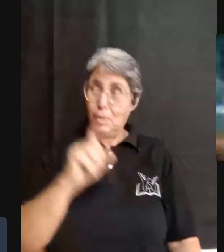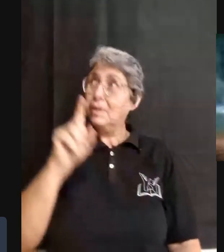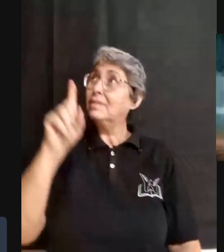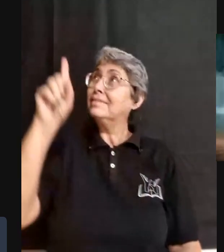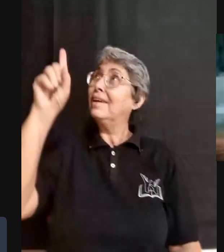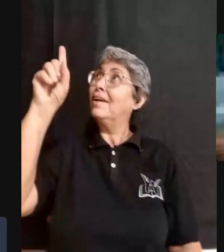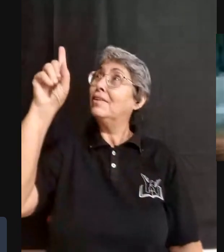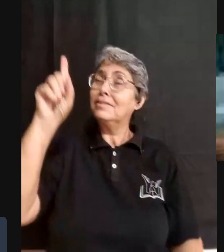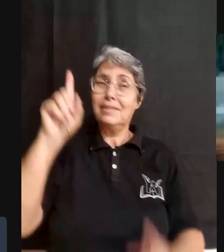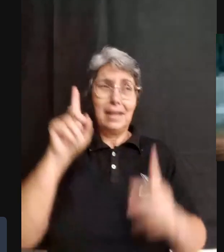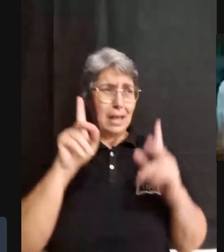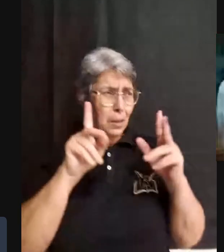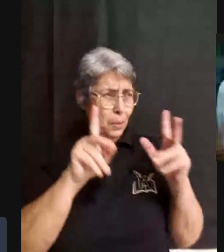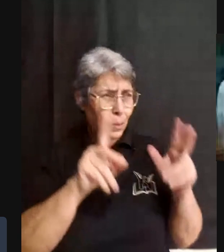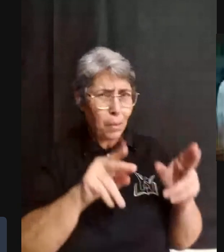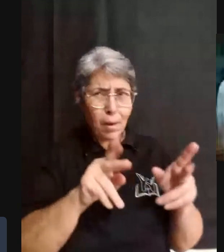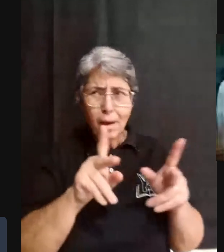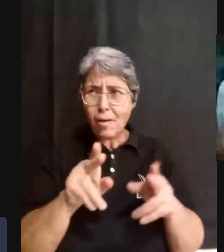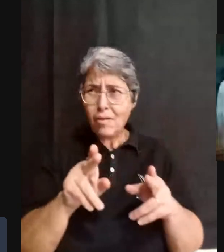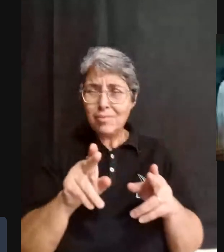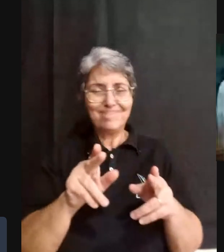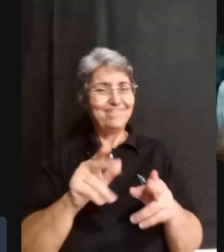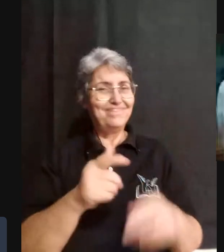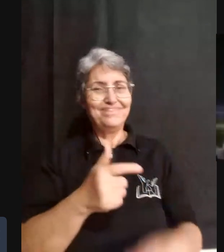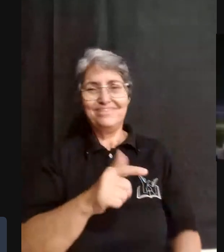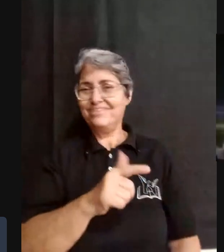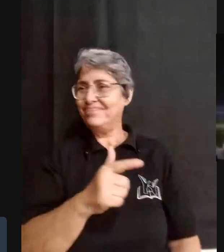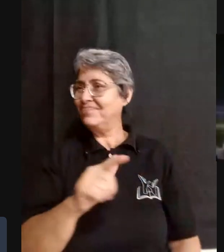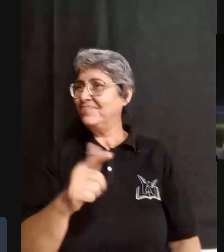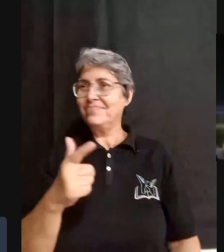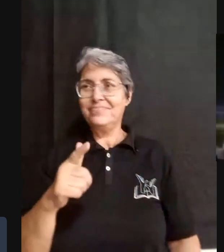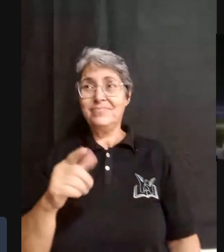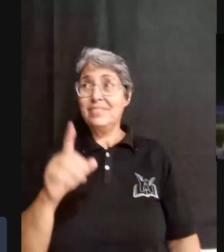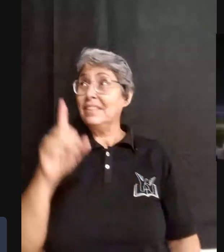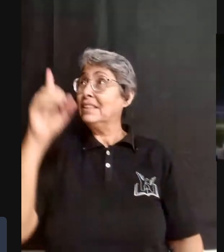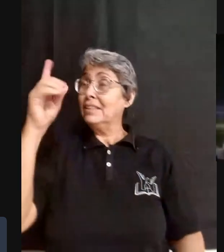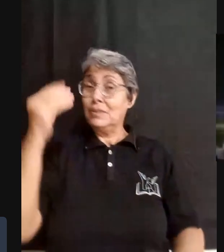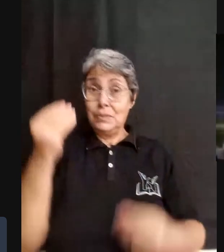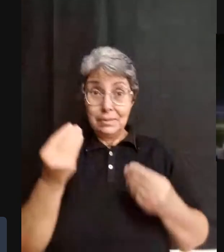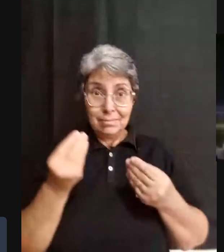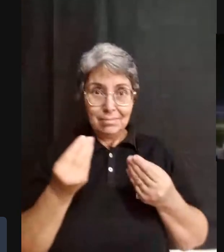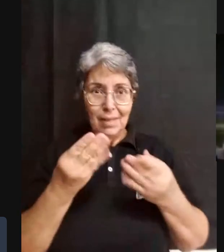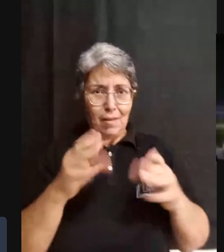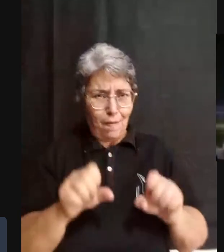igual, concede a fé para